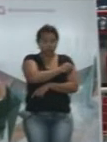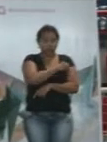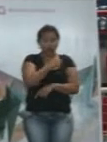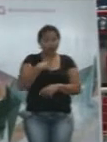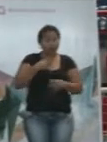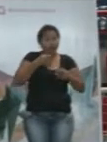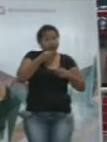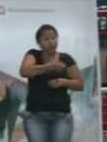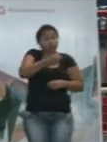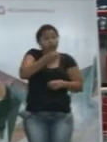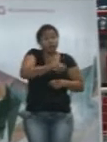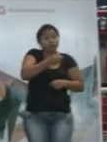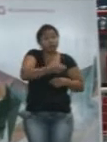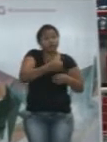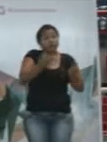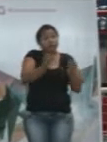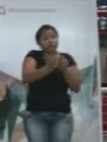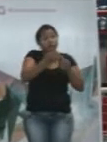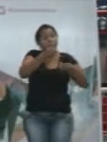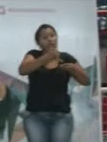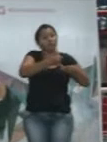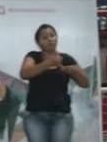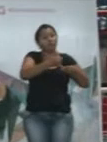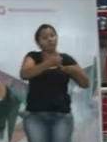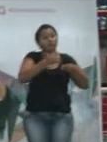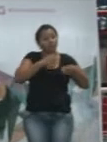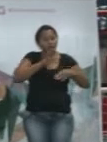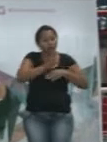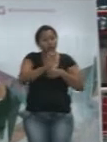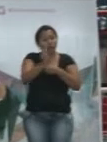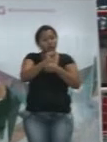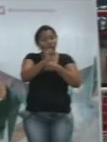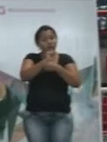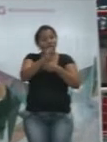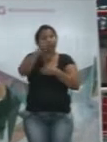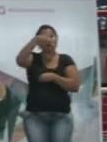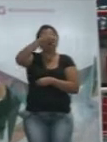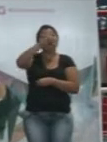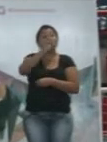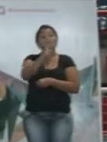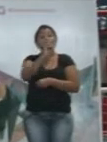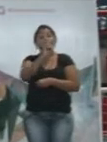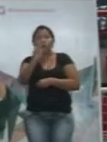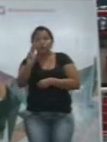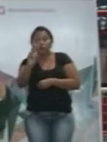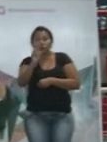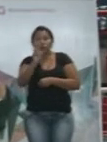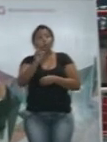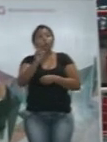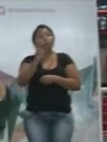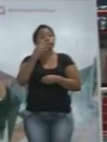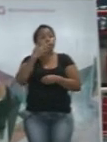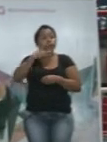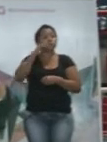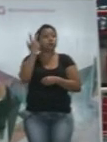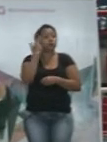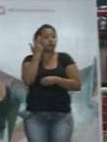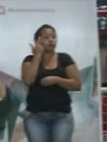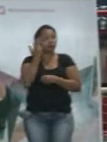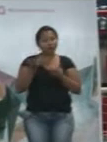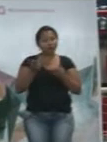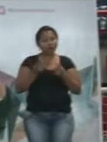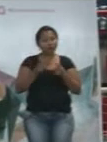da gasolina, fazendo com que o motor funcione melhor. Mas aí, Tiago, muitas pessoas passam a